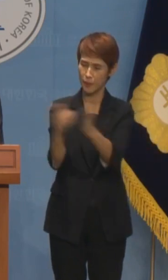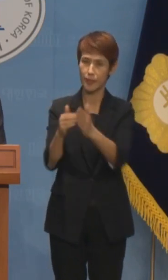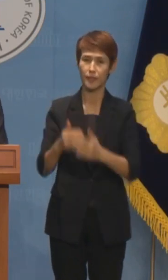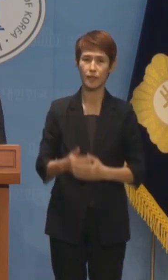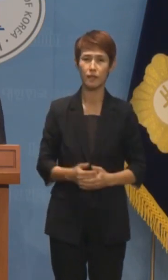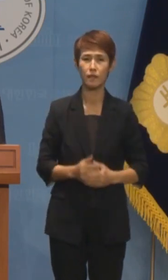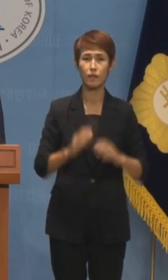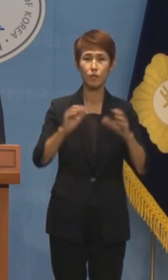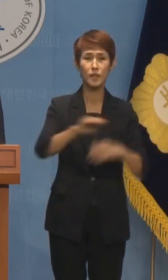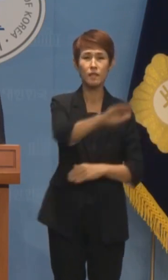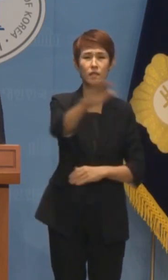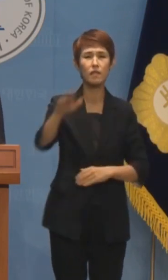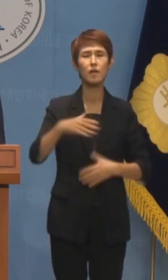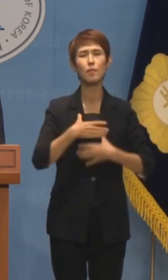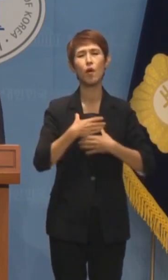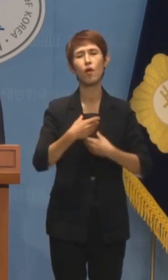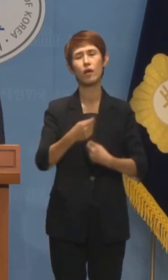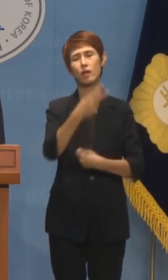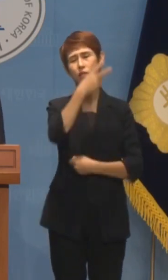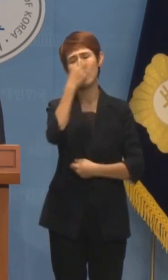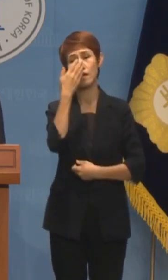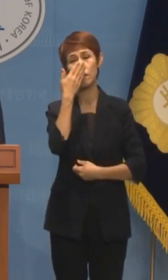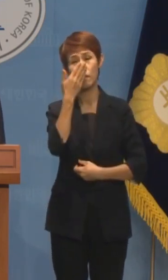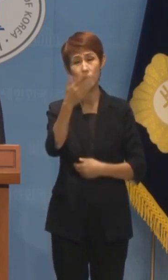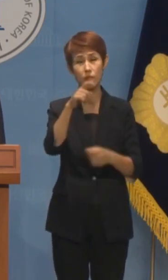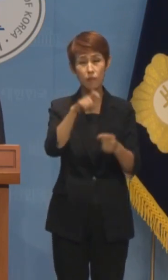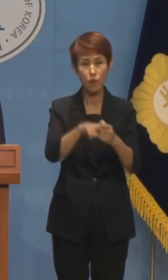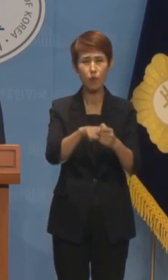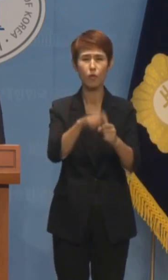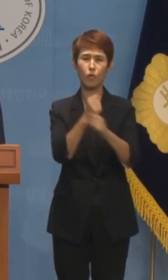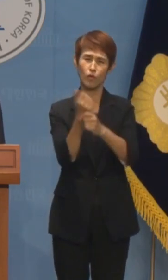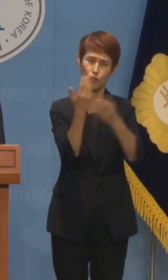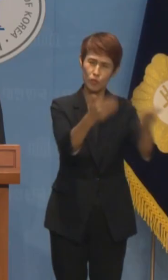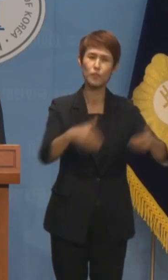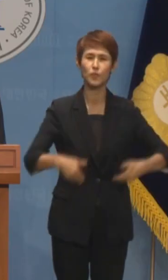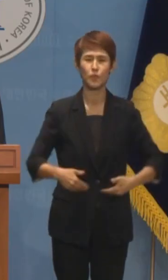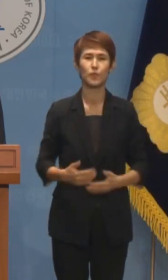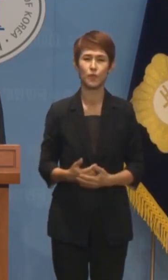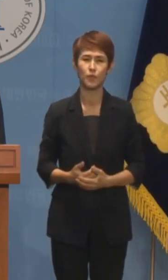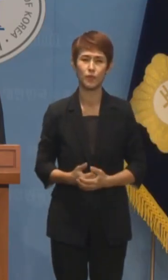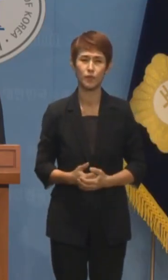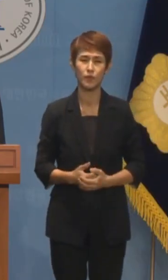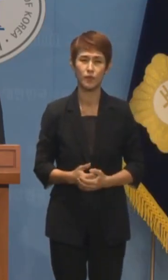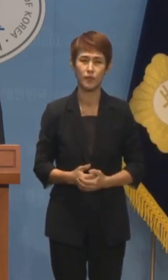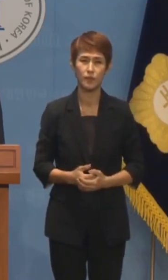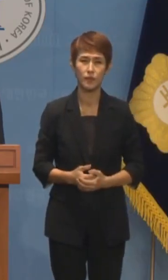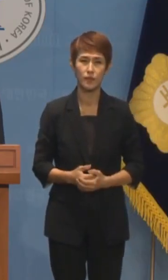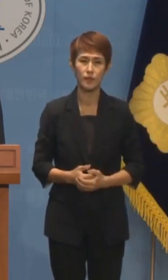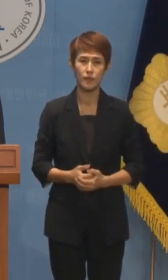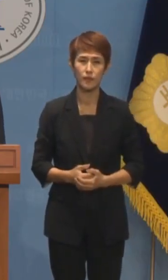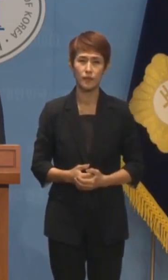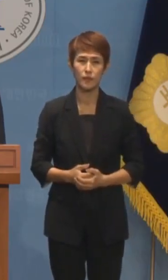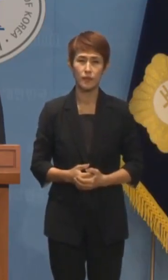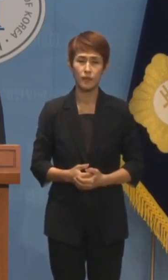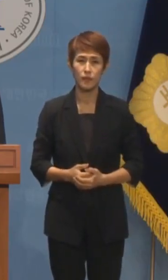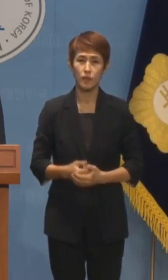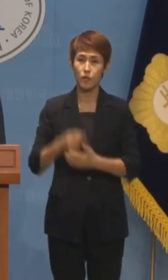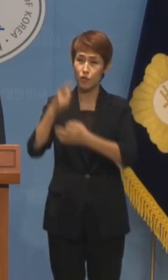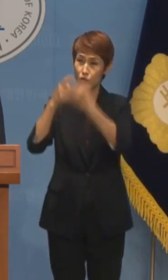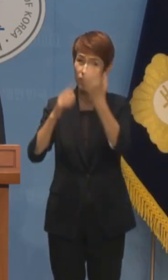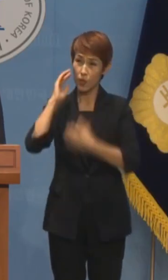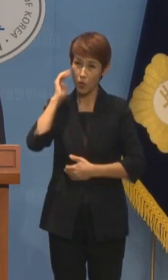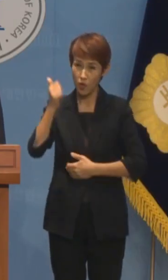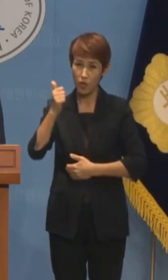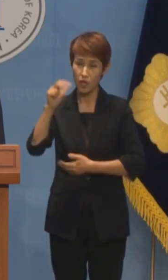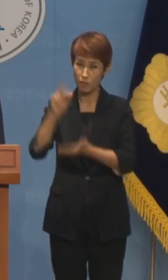국민들께서 발 뻗고 잠이라도 편하게 주무실 수 있도록 해야 하지 않겠습니까? 다른 분야야 윤 대통령이 사고를